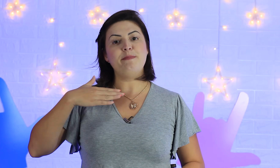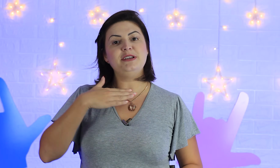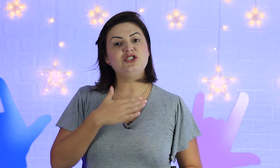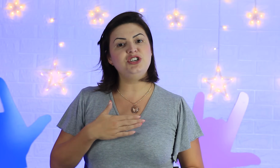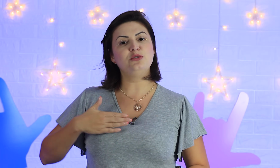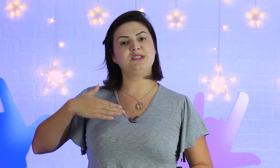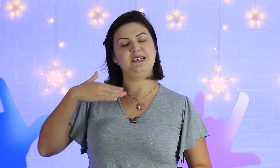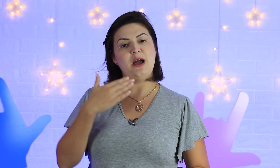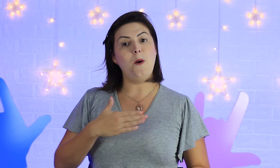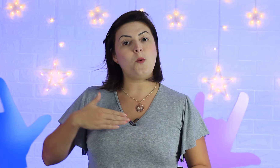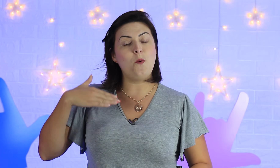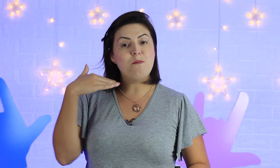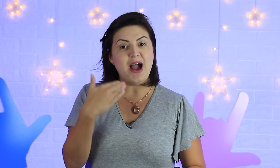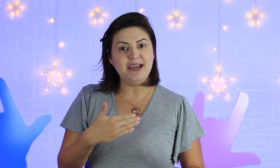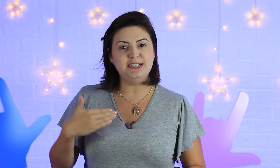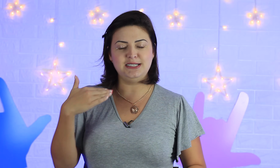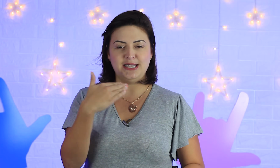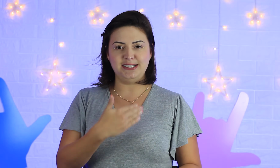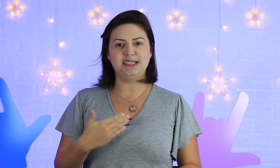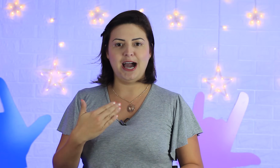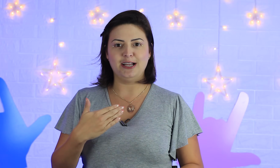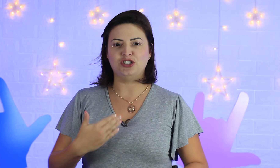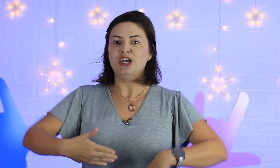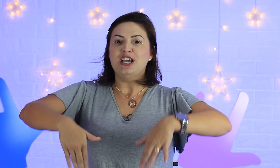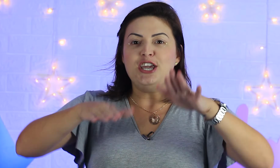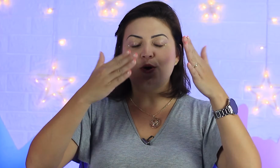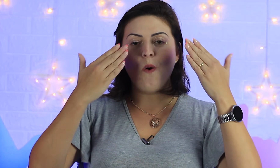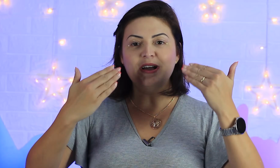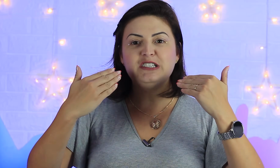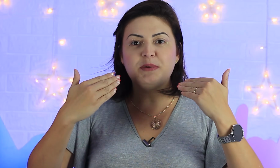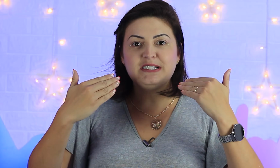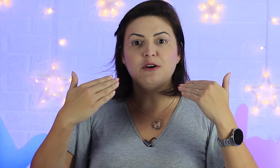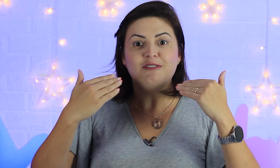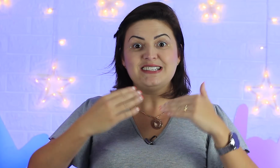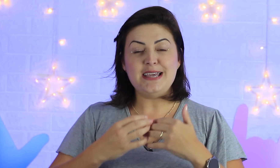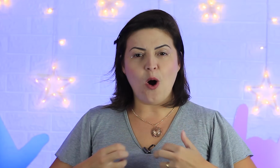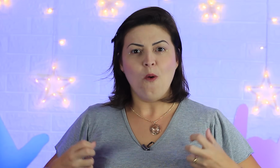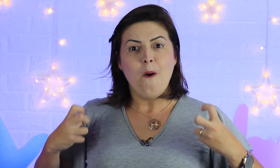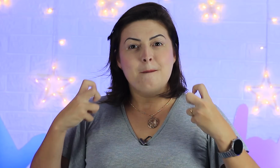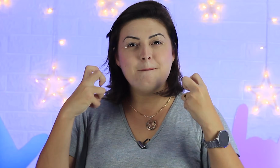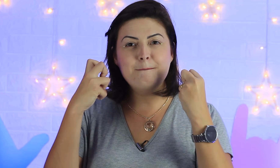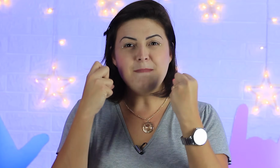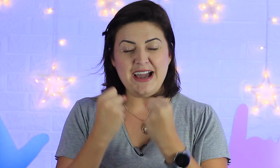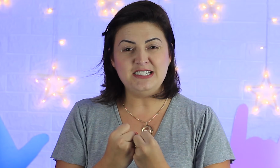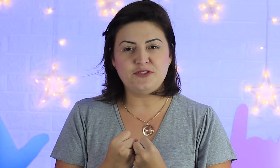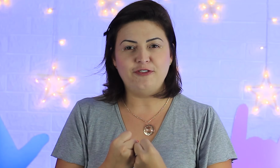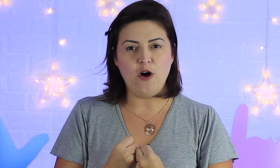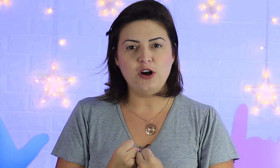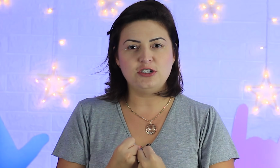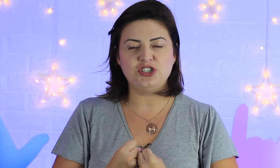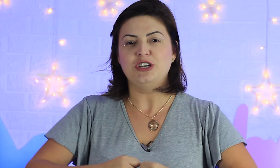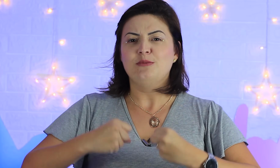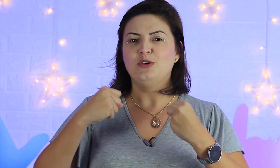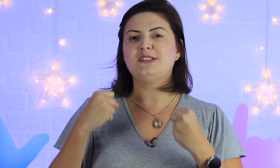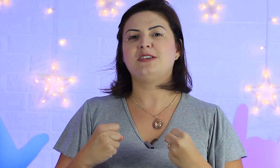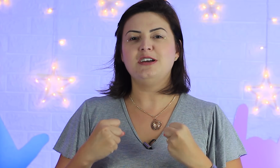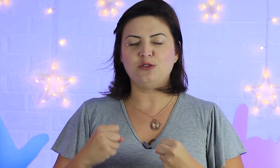repetir o sinal com mais intensidade e com a expressão facial mais forte, mostrando,